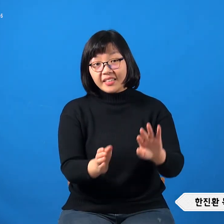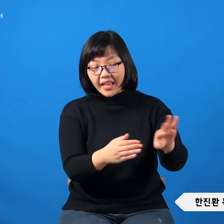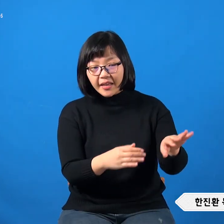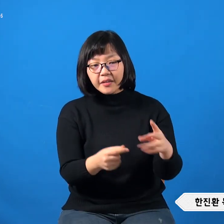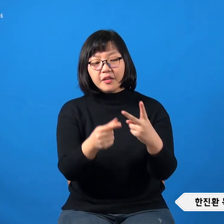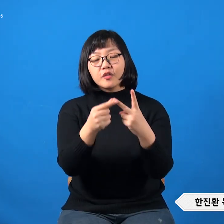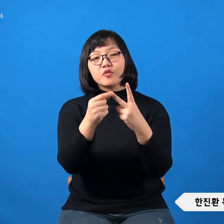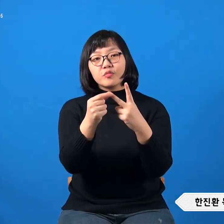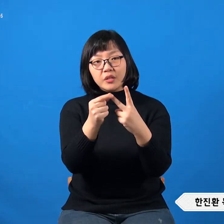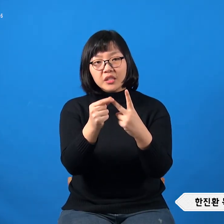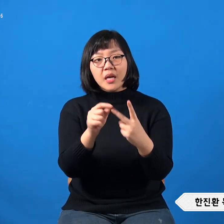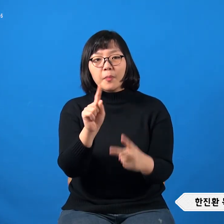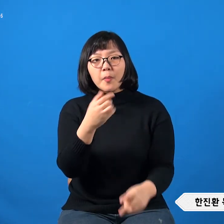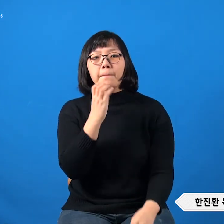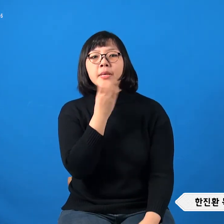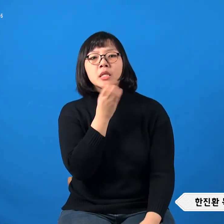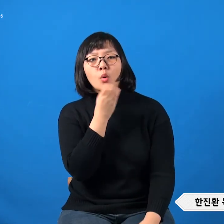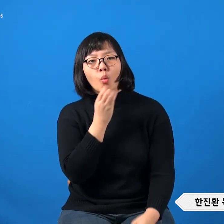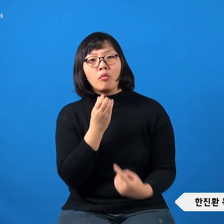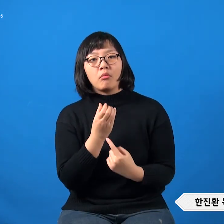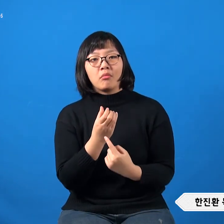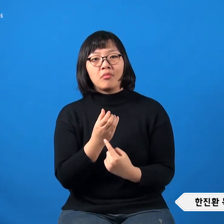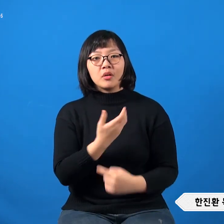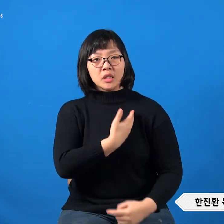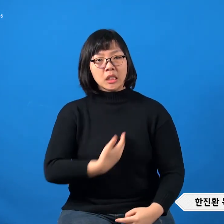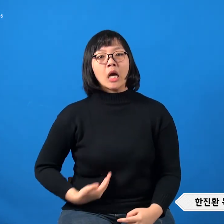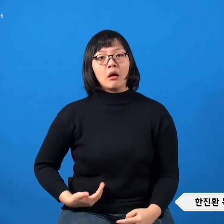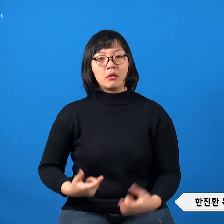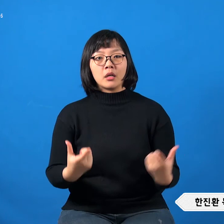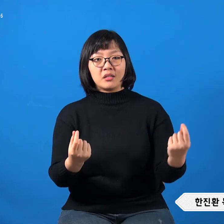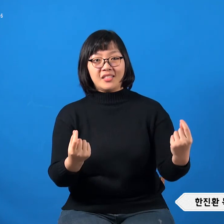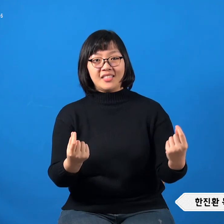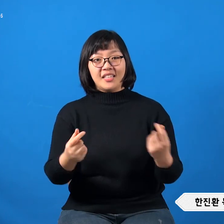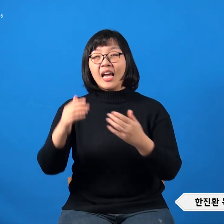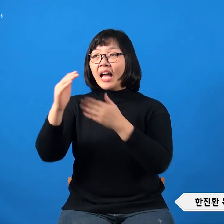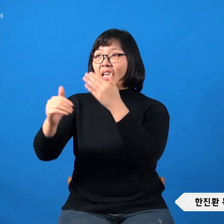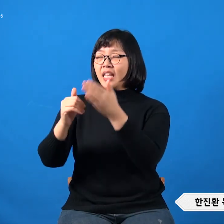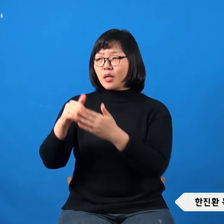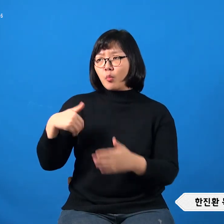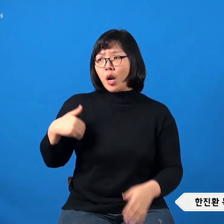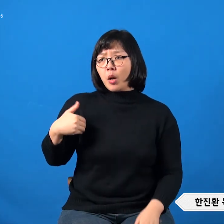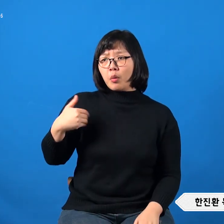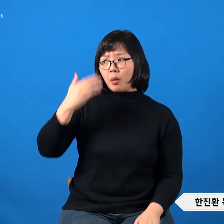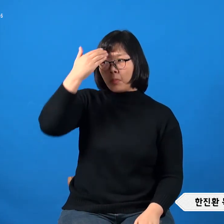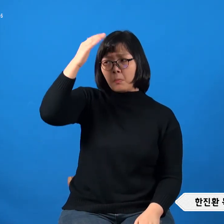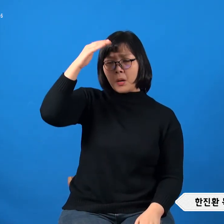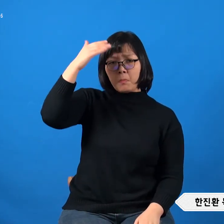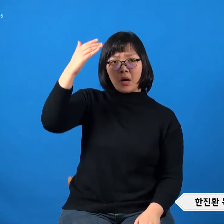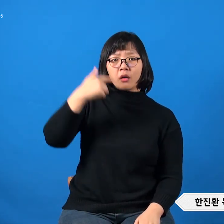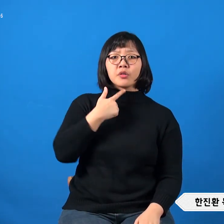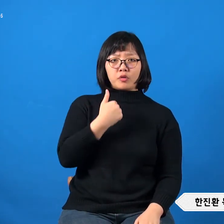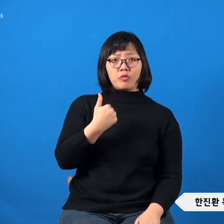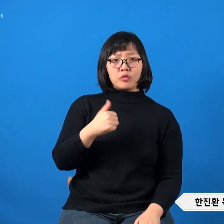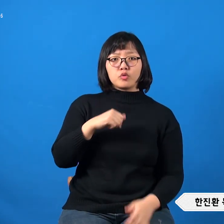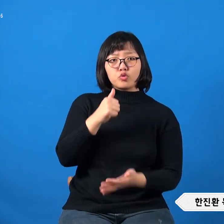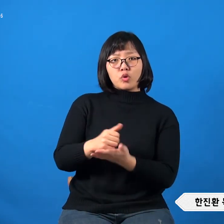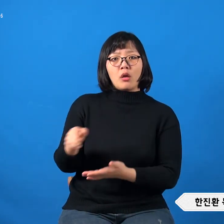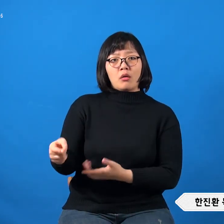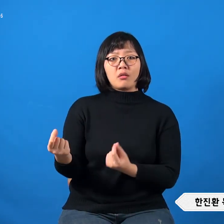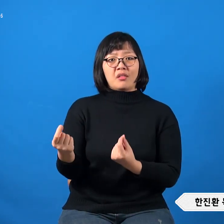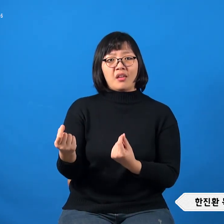그런데 베드로는 다릅니다. 베드로도 주님을 모른다고 부인하는 그런 죄를 지었지 않습니까? 그런데